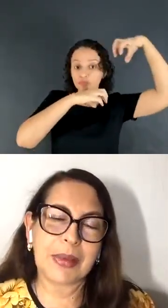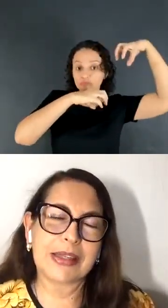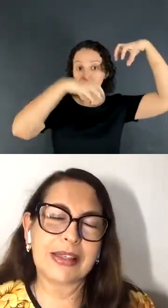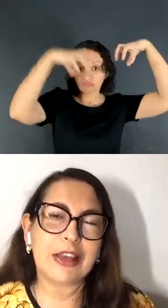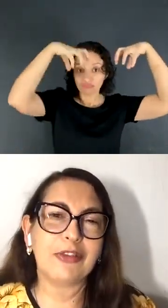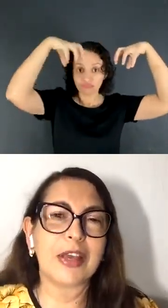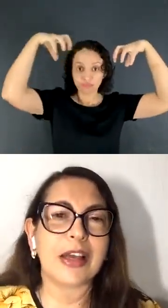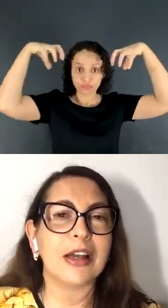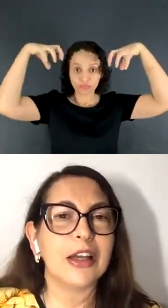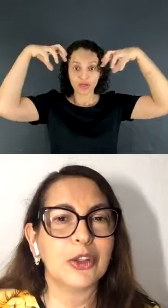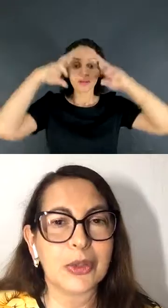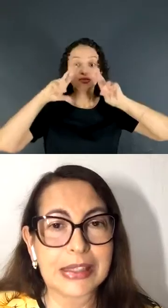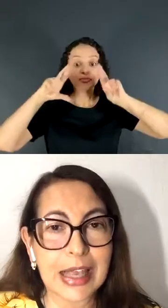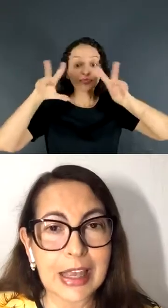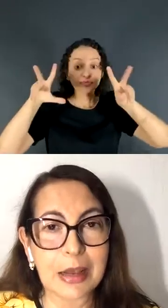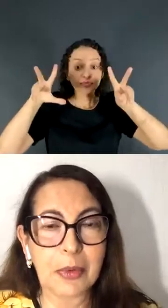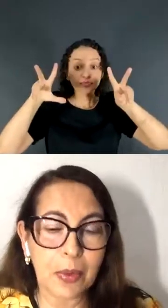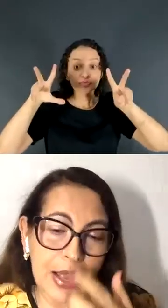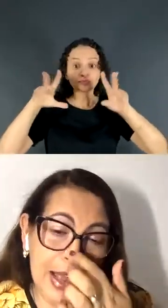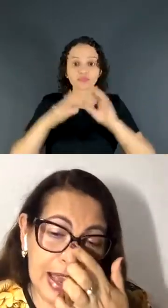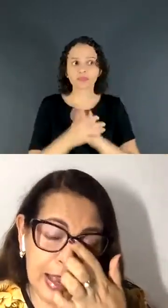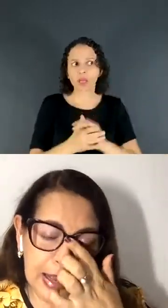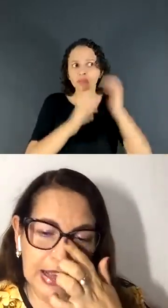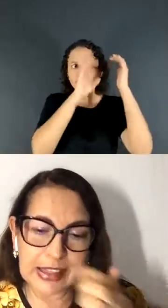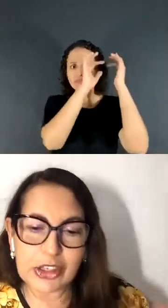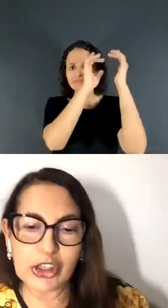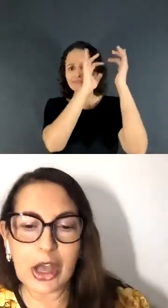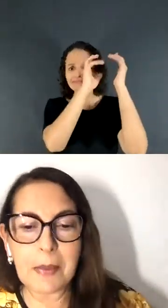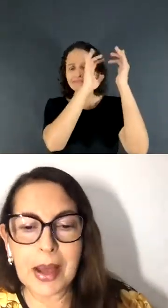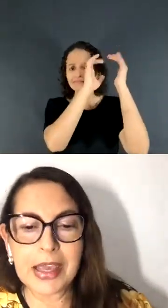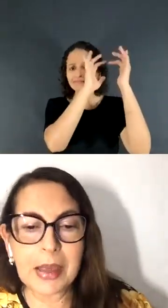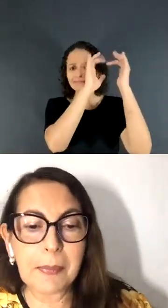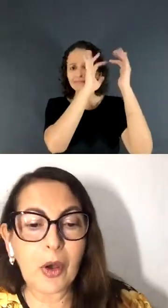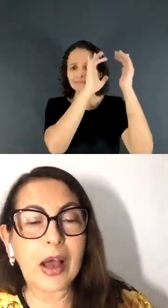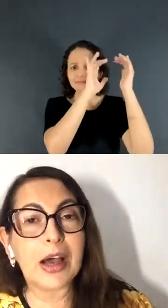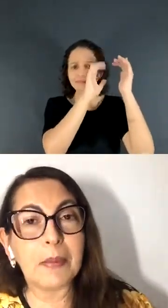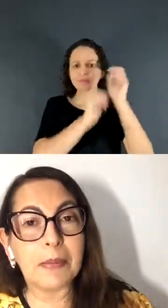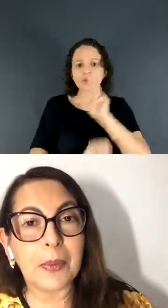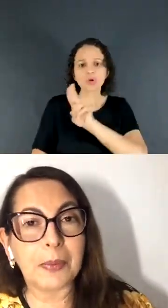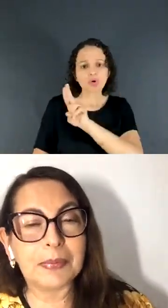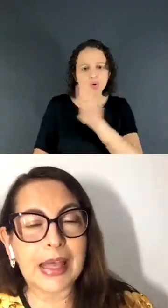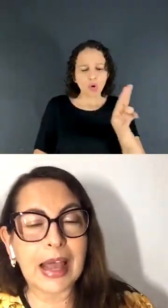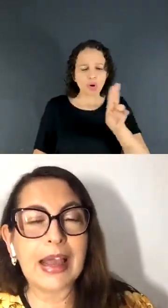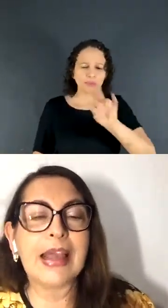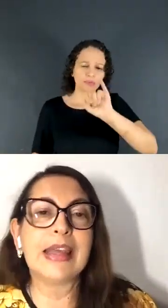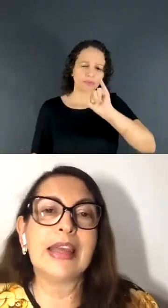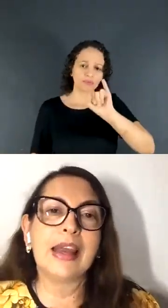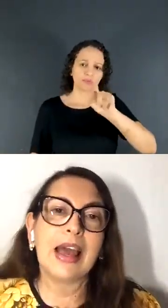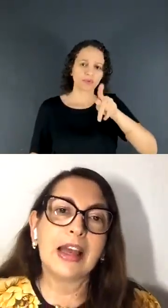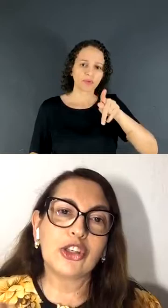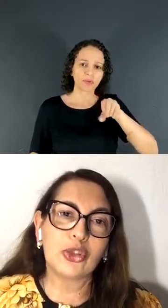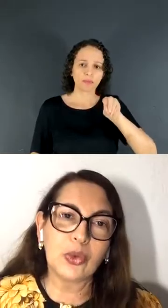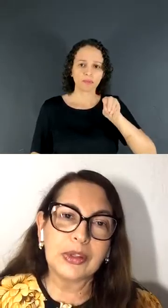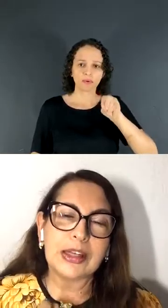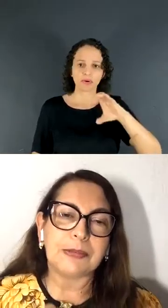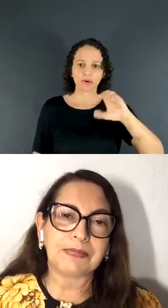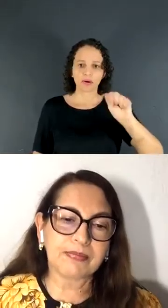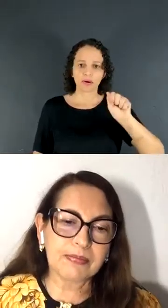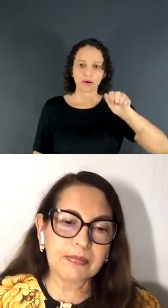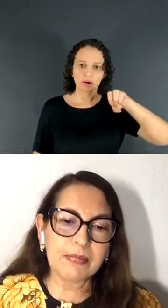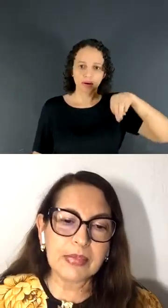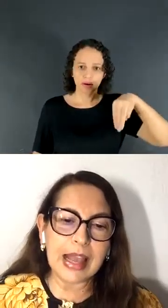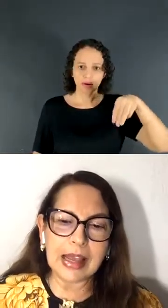parte específica do cérebro se chama hipocampo, tá? E ela